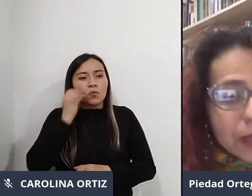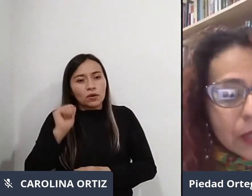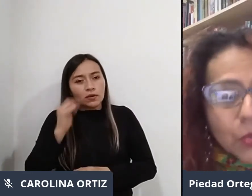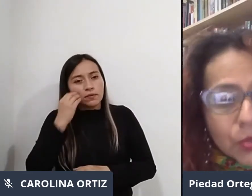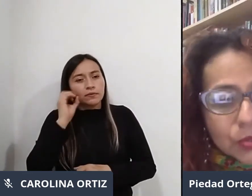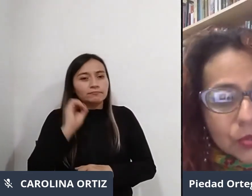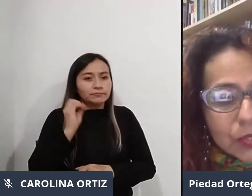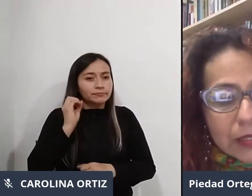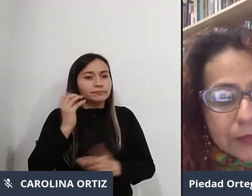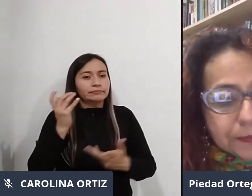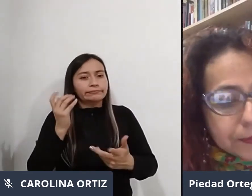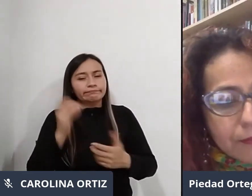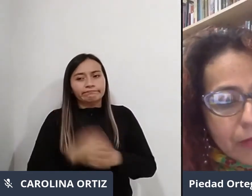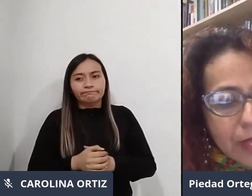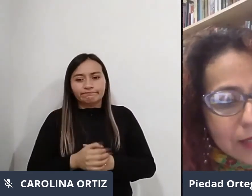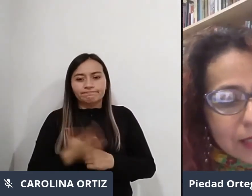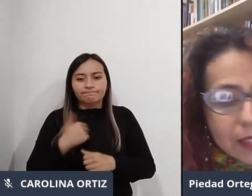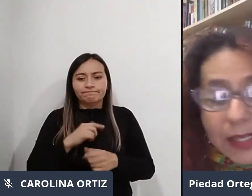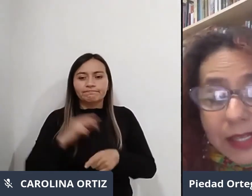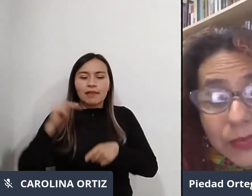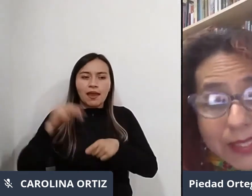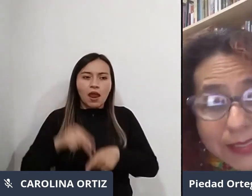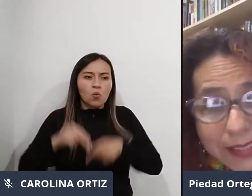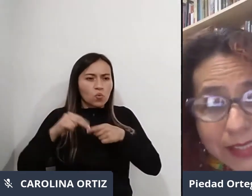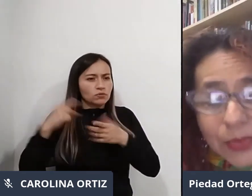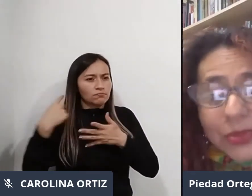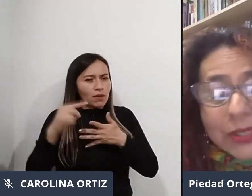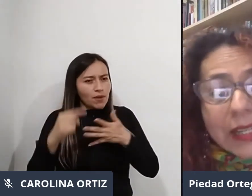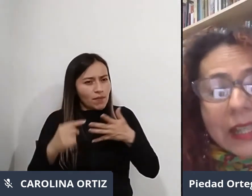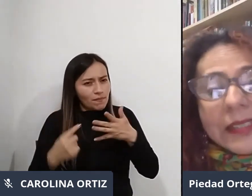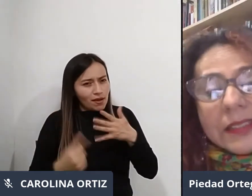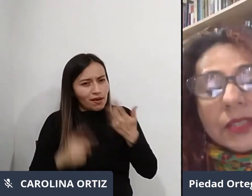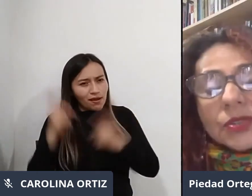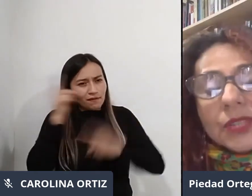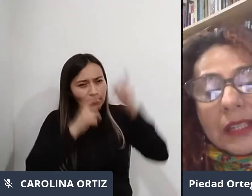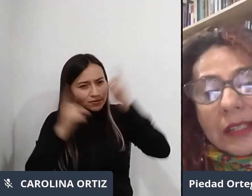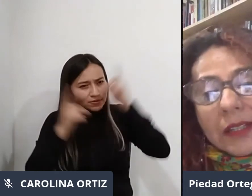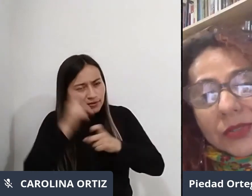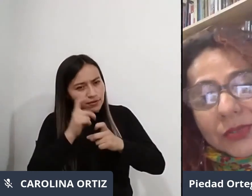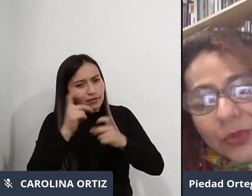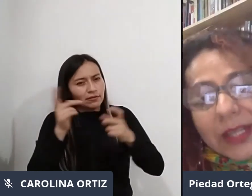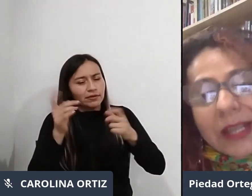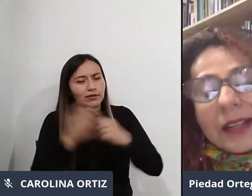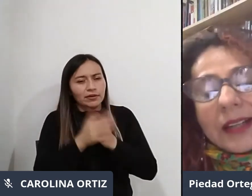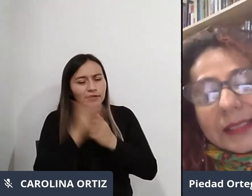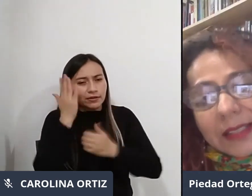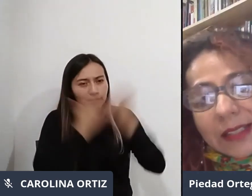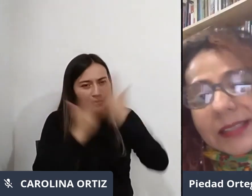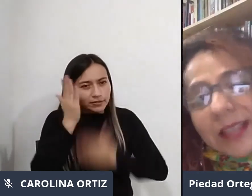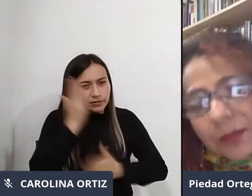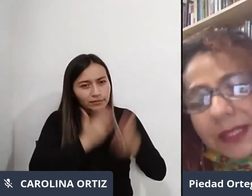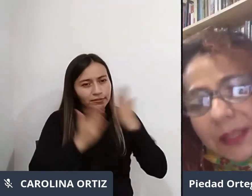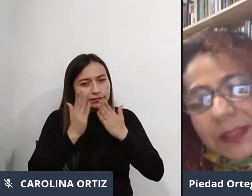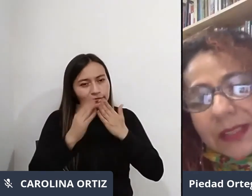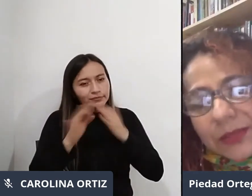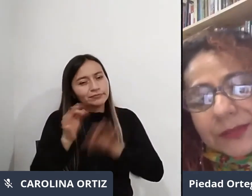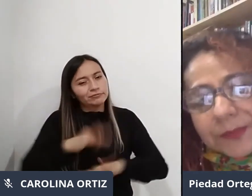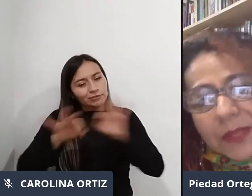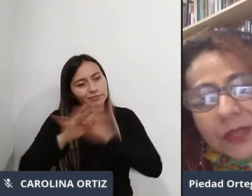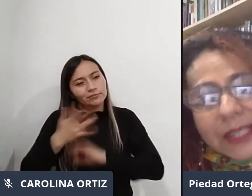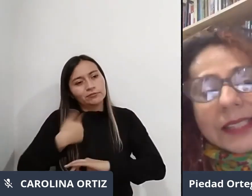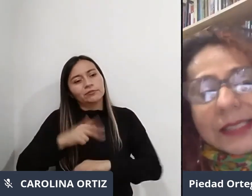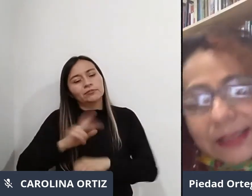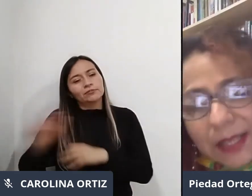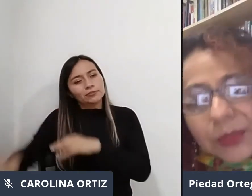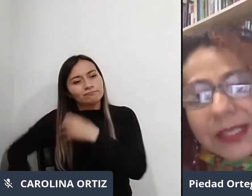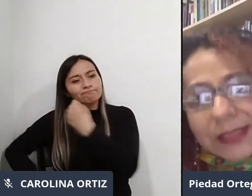más recursos, si se quiere, reflexivos, analíticos, nos toca hacer este acompañamiento. O